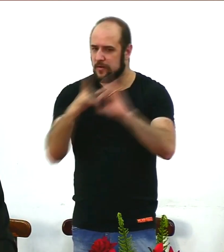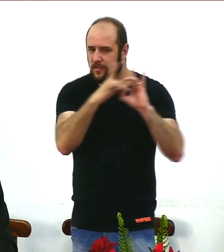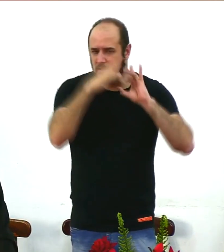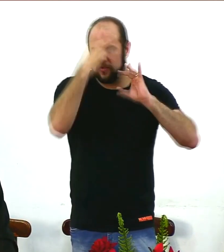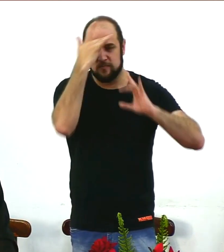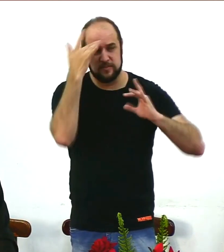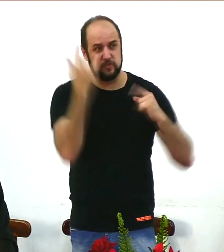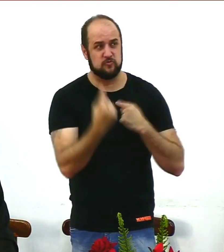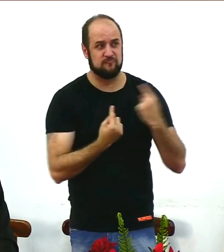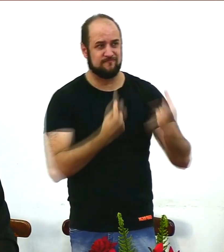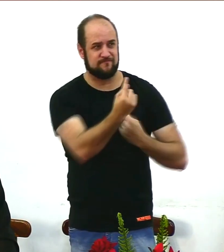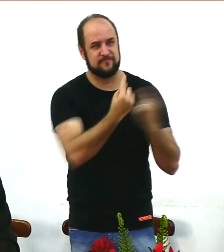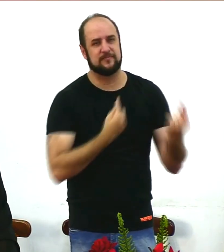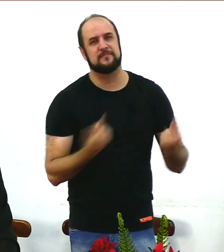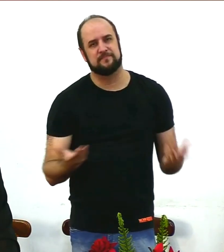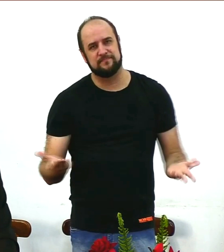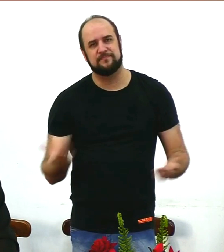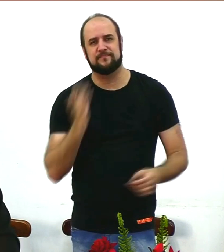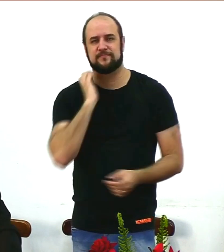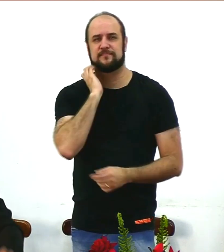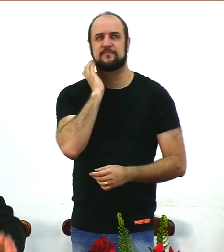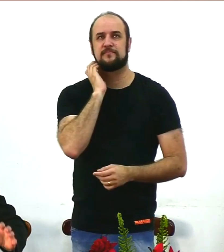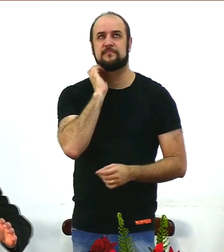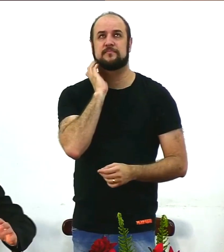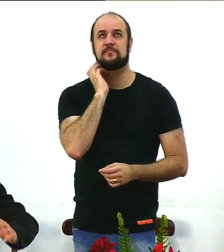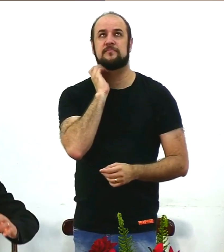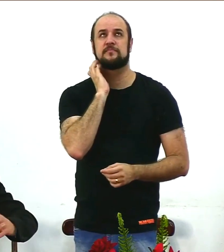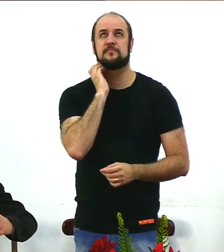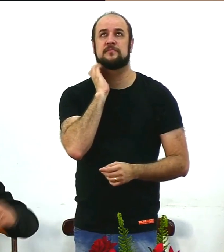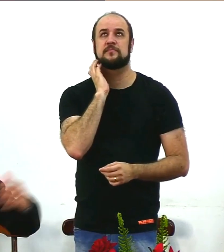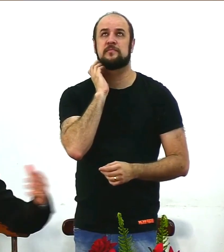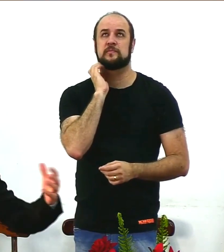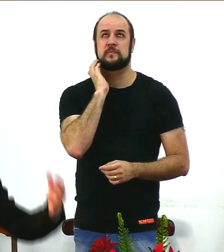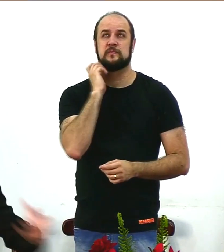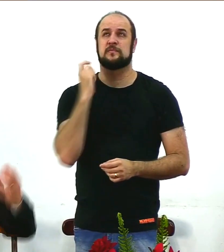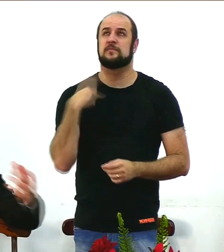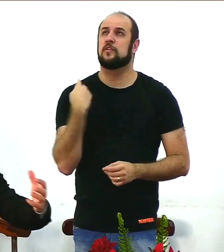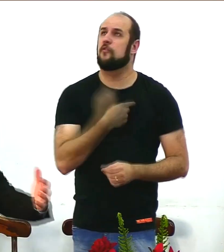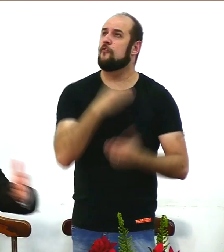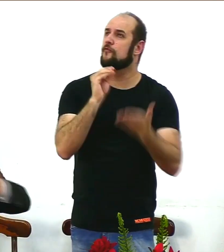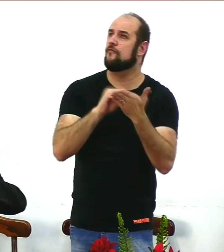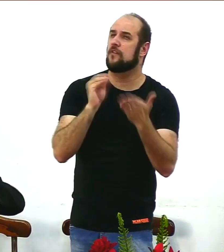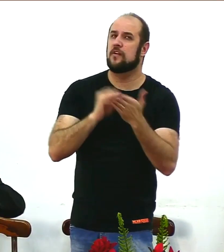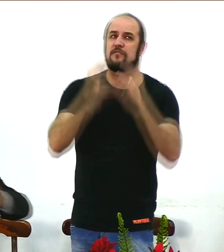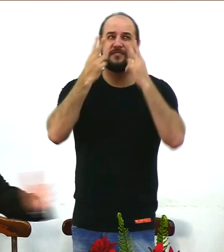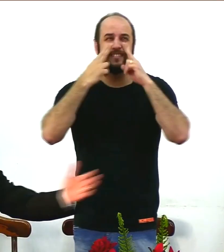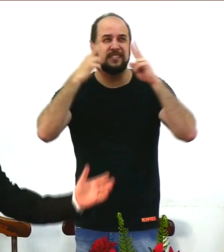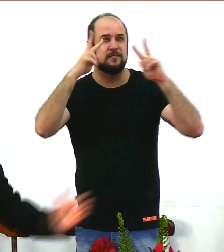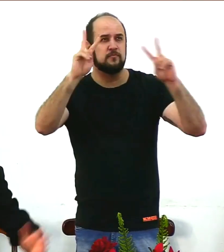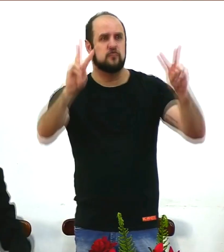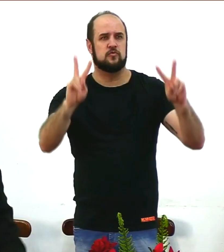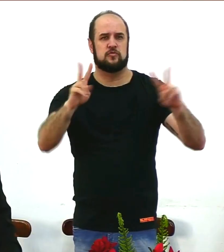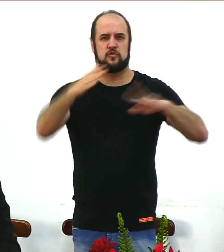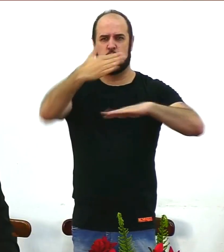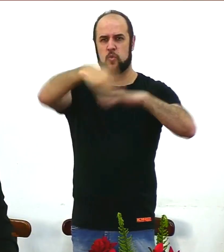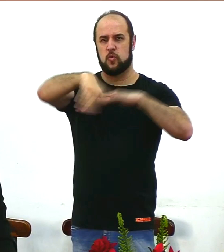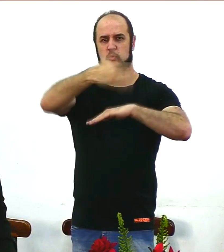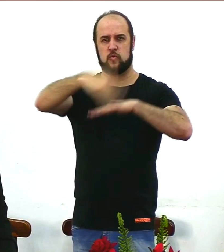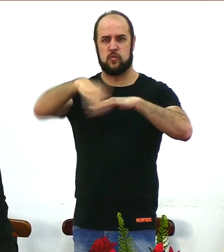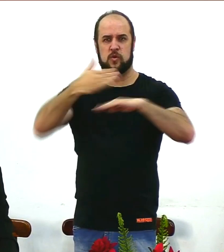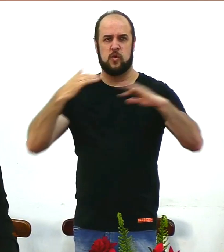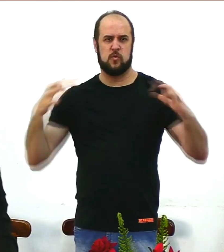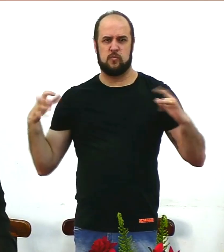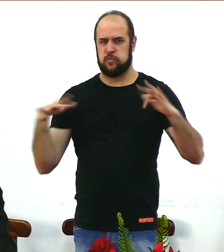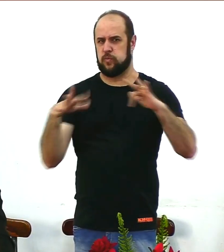vivendo, se não é um momento de exílio político, social, econômico, mas